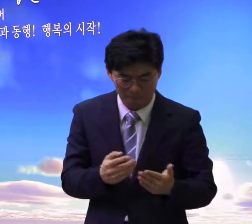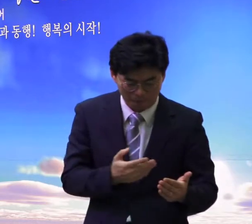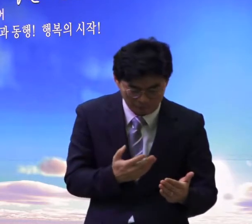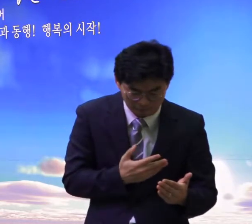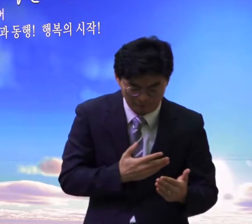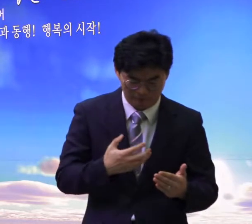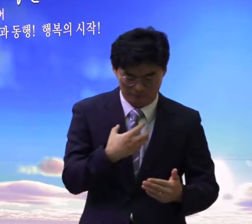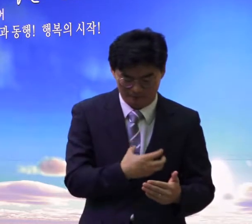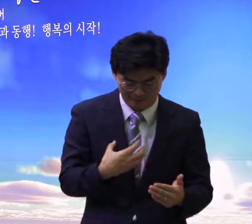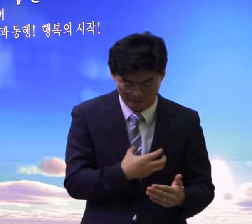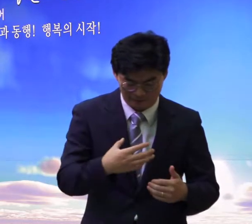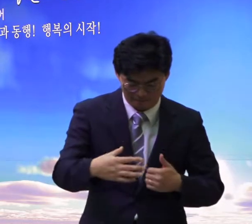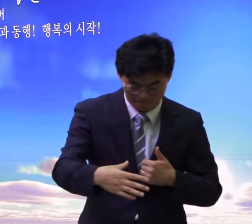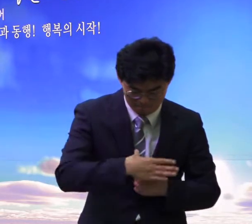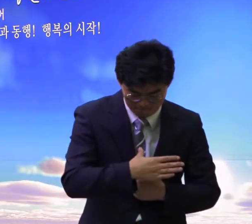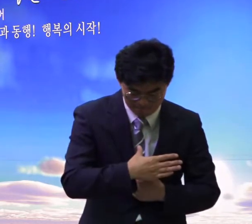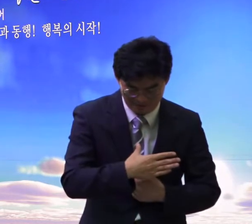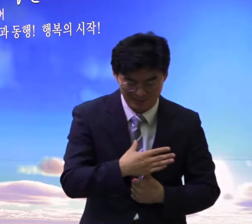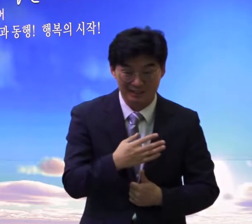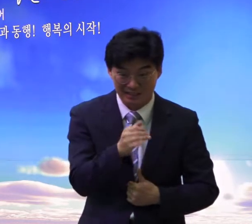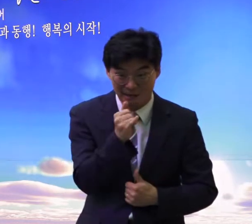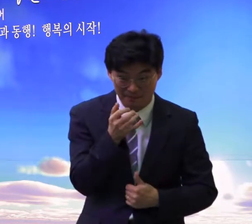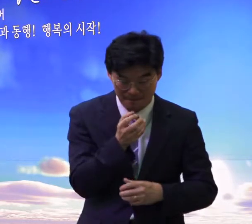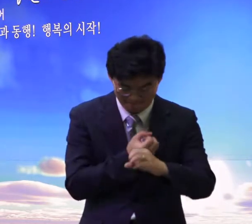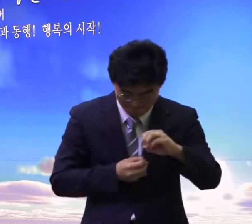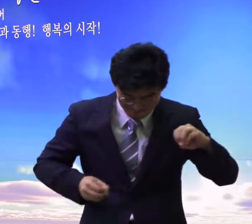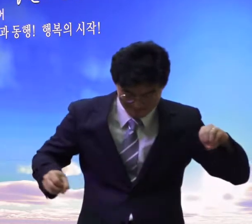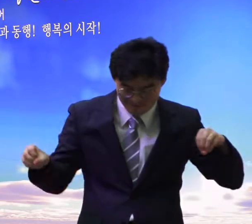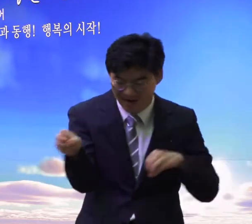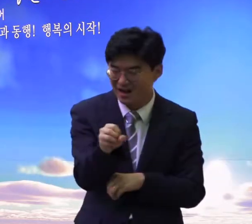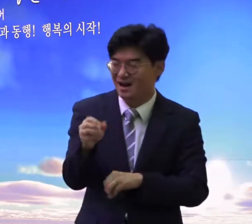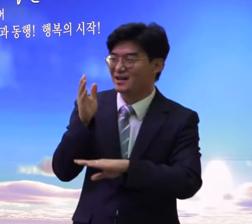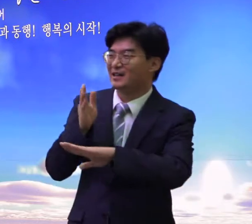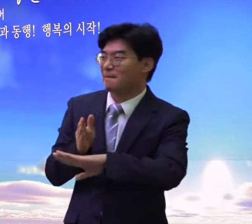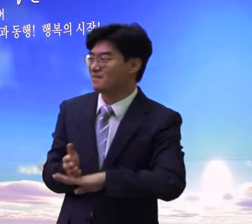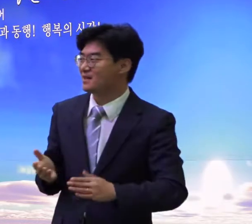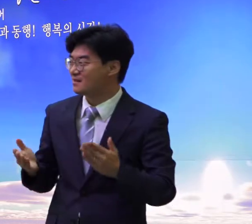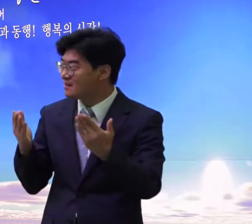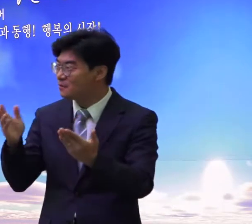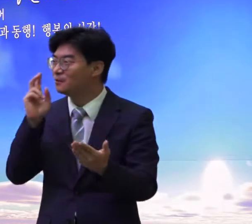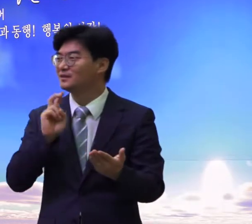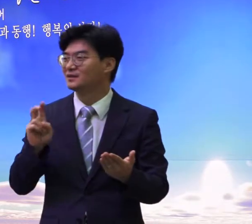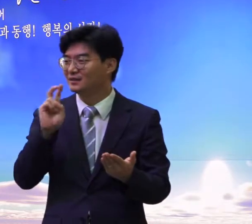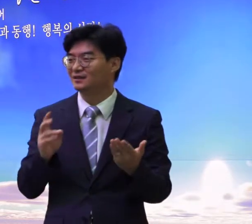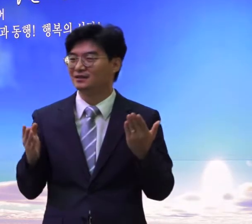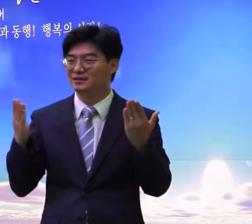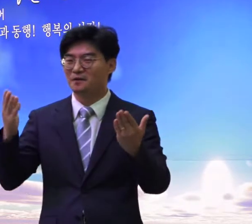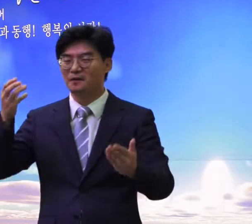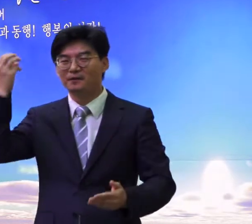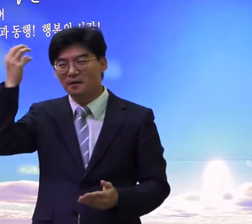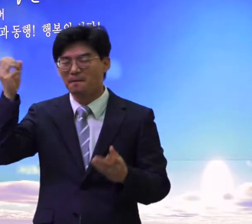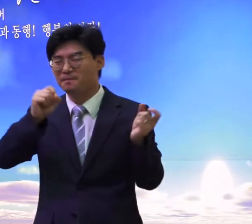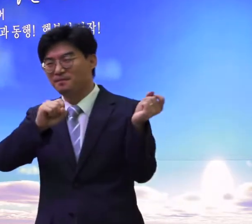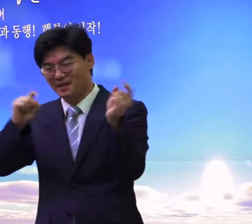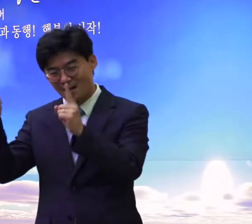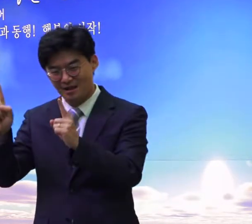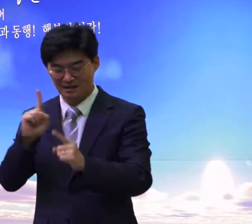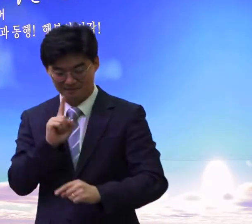여전히 두렵고 역경 속에 있지만 하나님께 감사하고 하나님을 찬양했습니다. 여러분 9절 말씀을